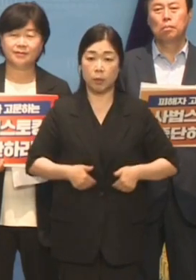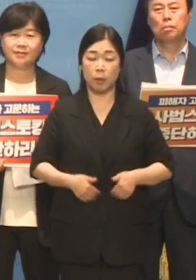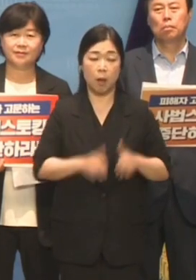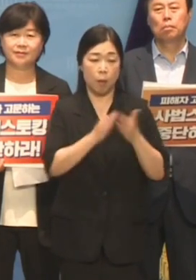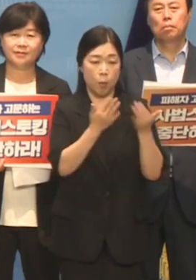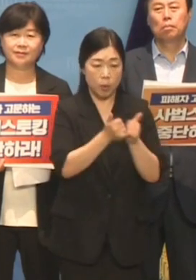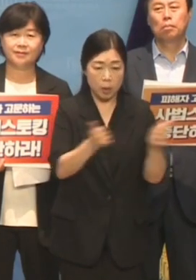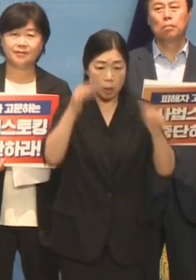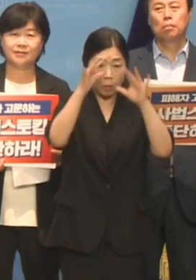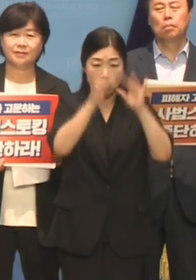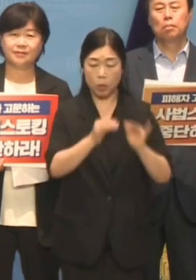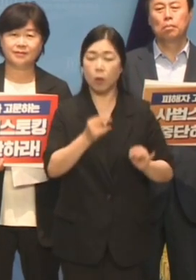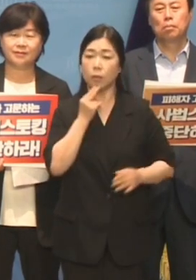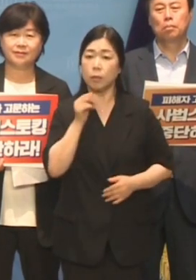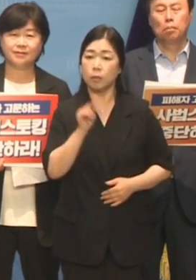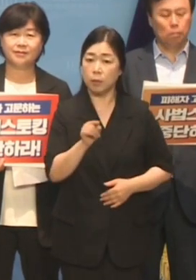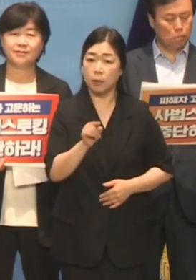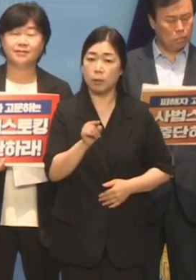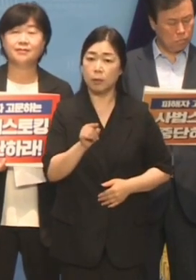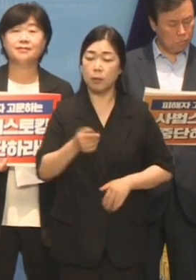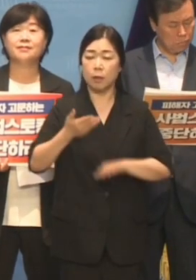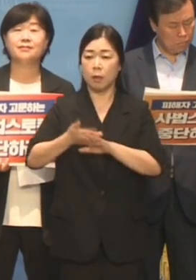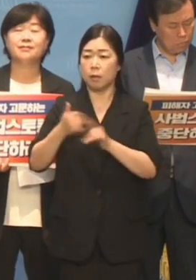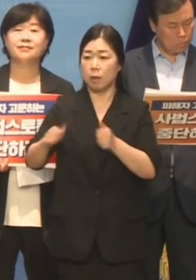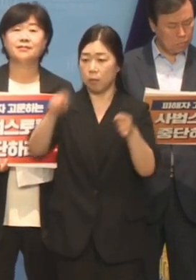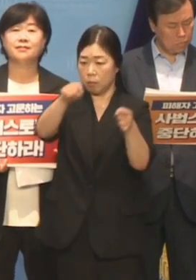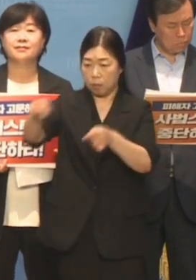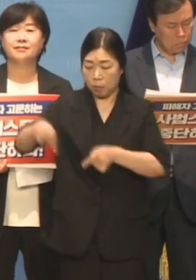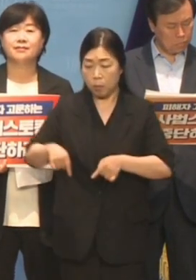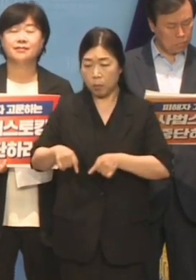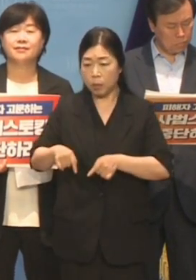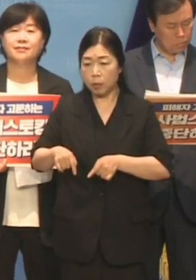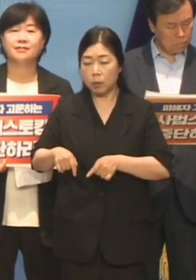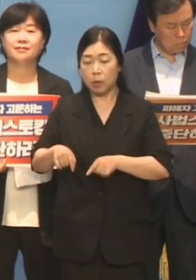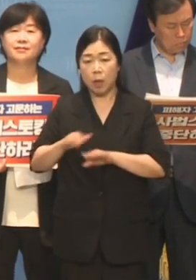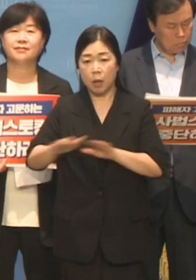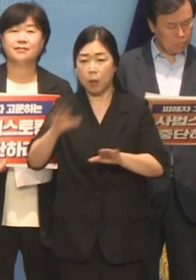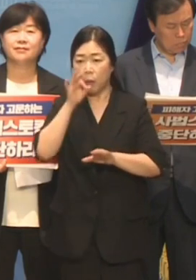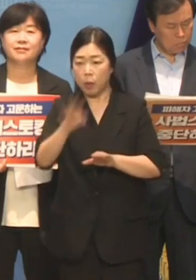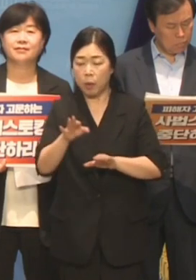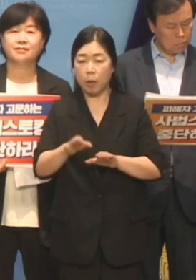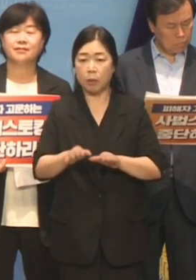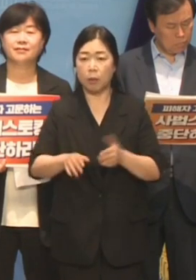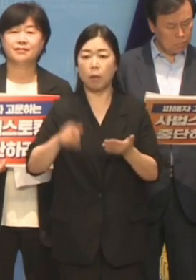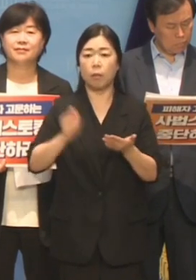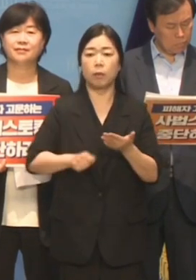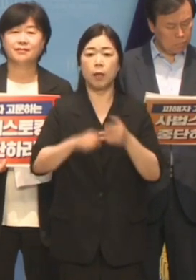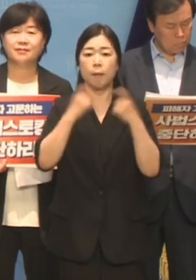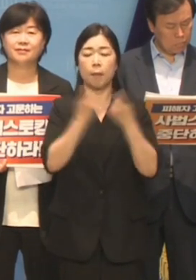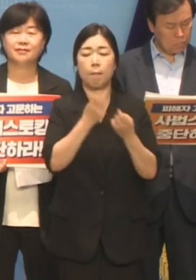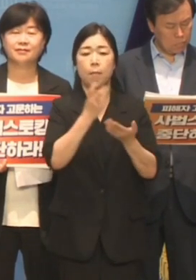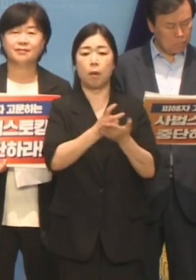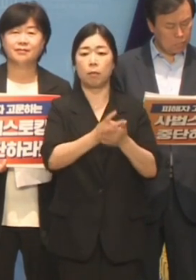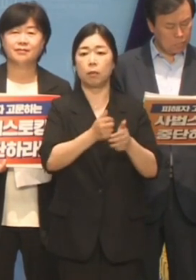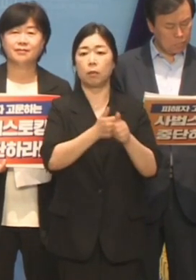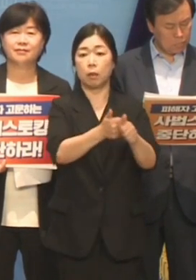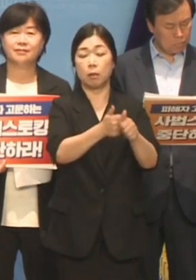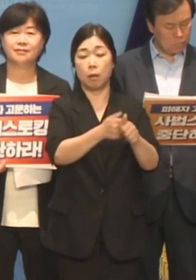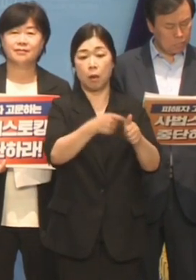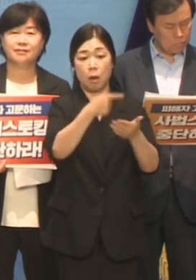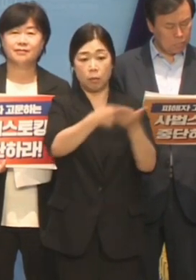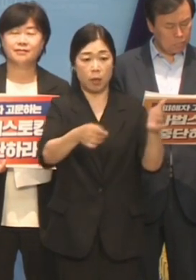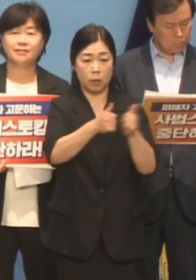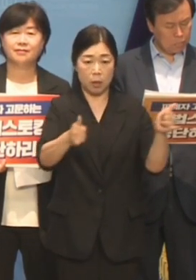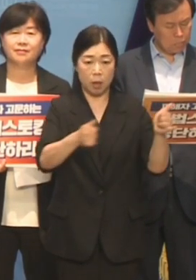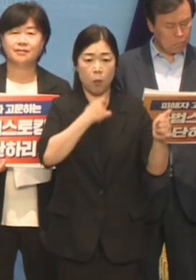당사자인 피해자가 동의하지 않으면 제3자 변제가 불가능하다고 규정하고 있는 민법에 따라 피해자